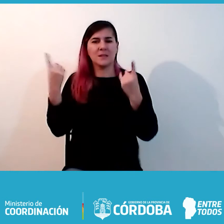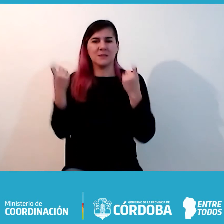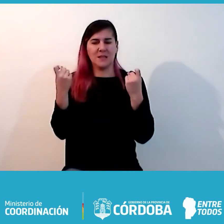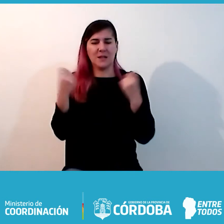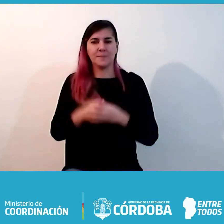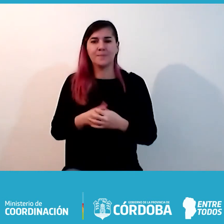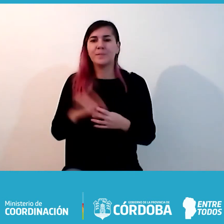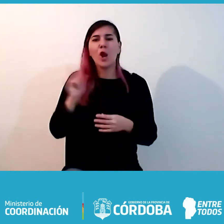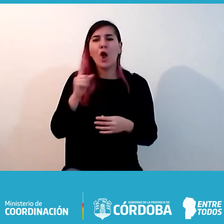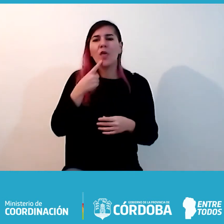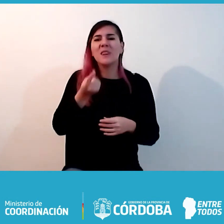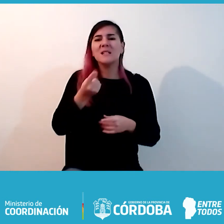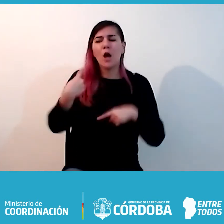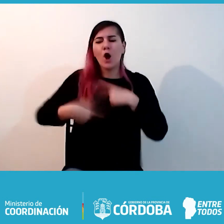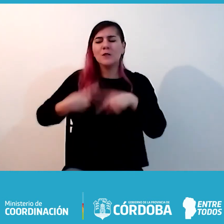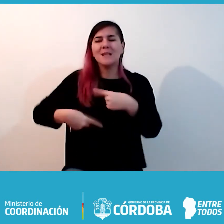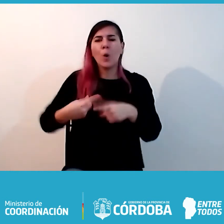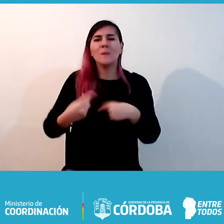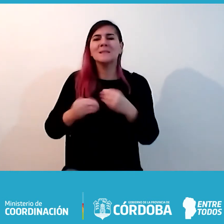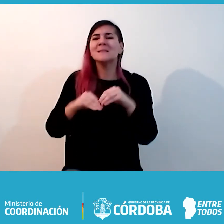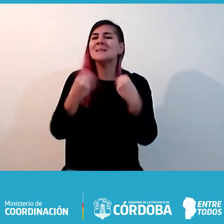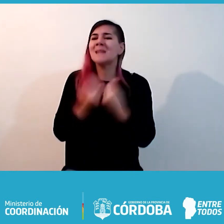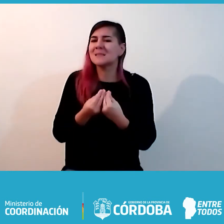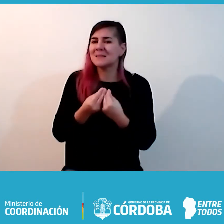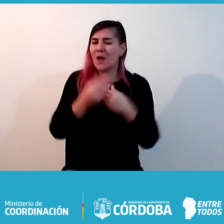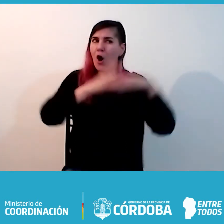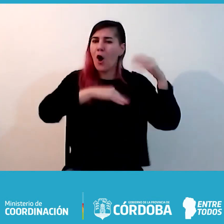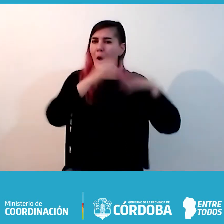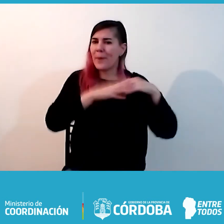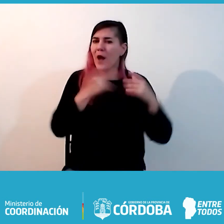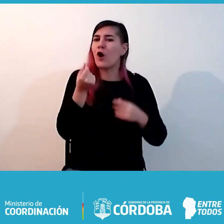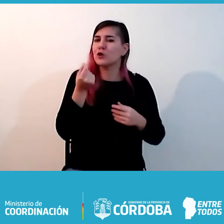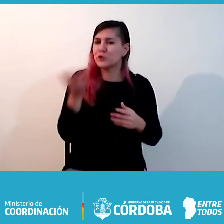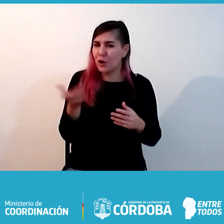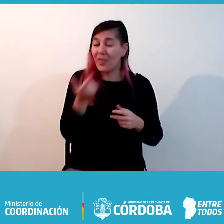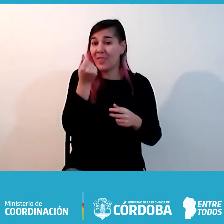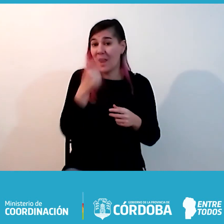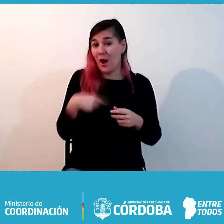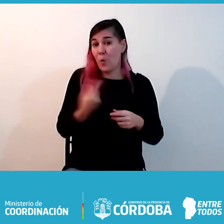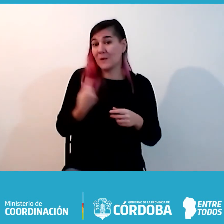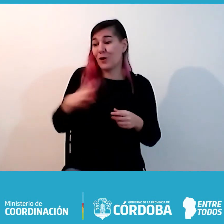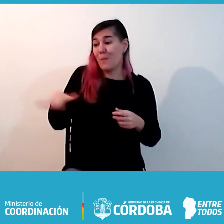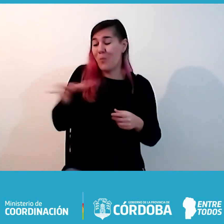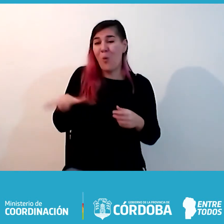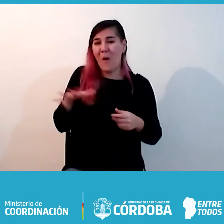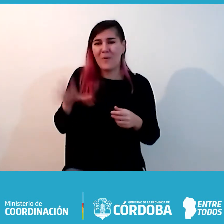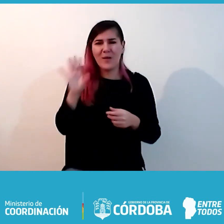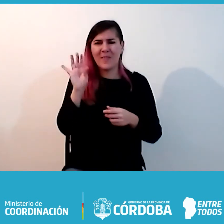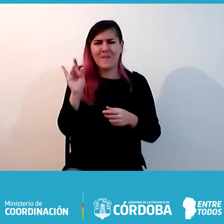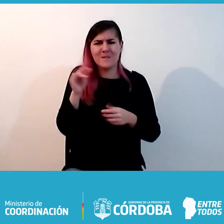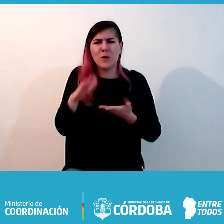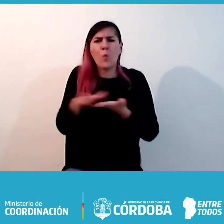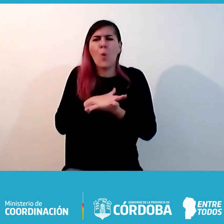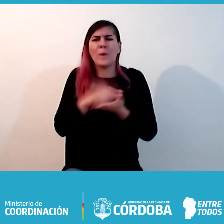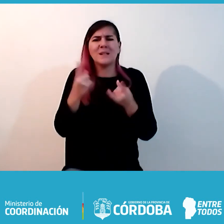siquiera se mencionan las consecuencias de esta obra y sus costos representan. Dinero que sale de nuestros pueblos, que a duras penas cubre necesidades